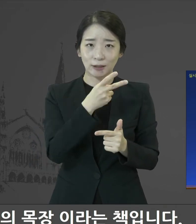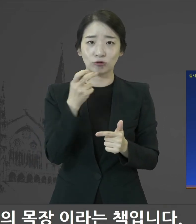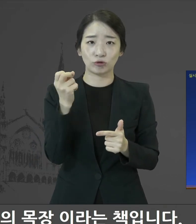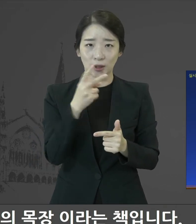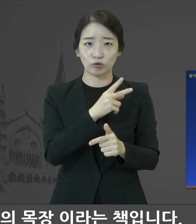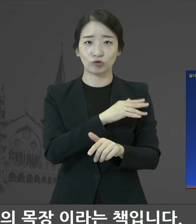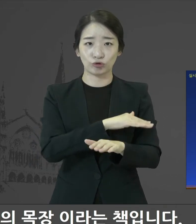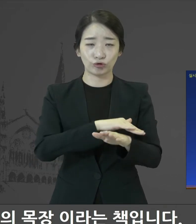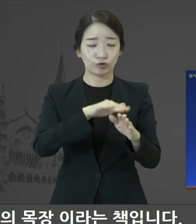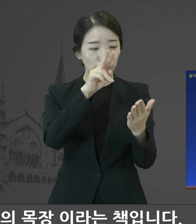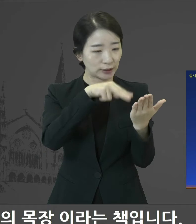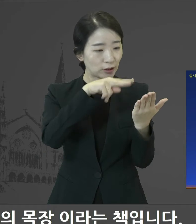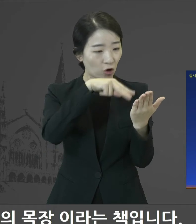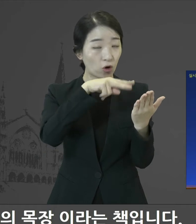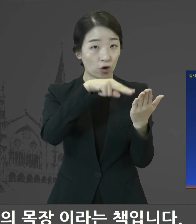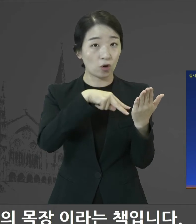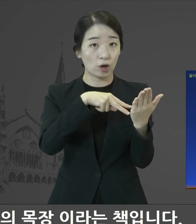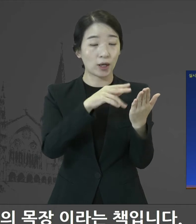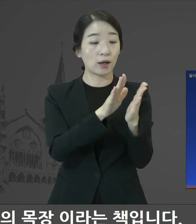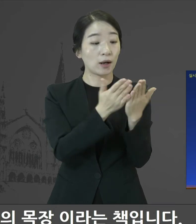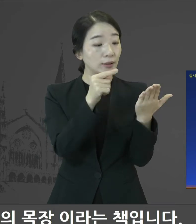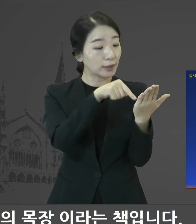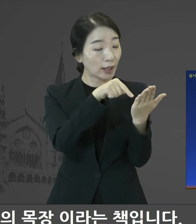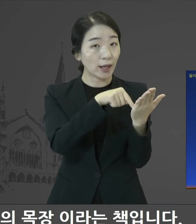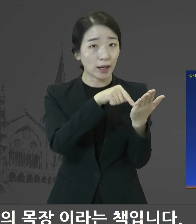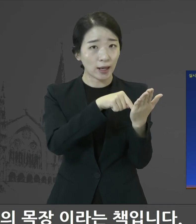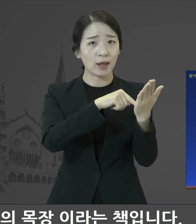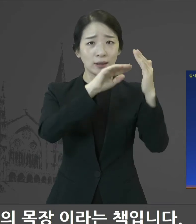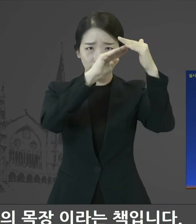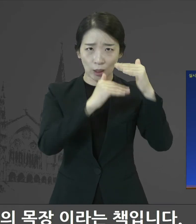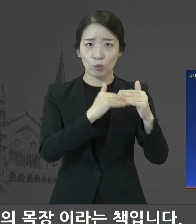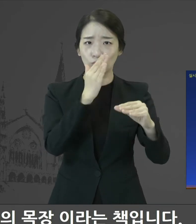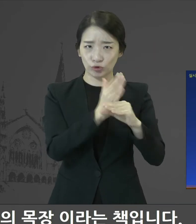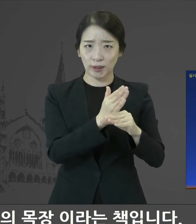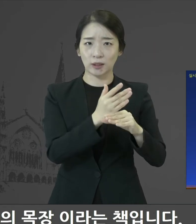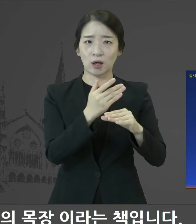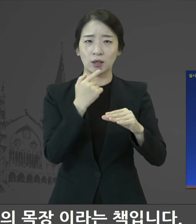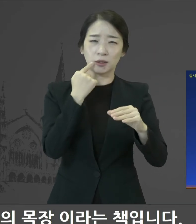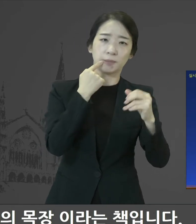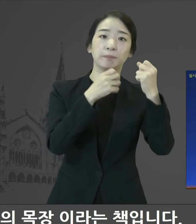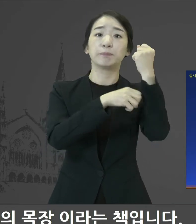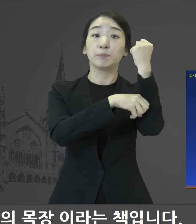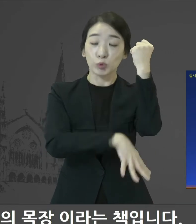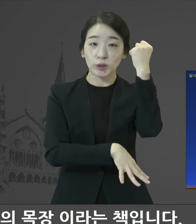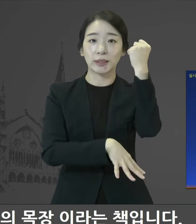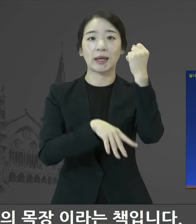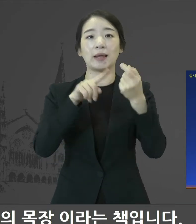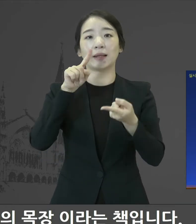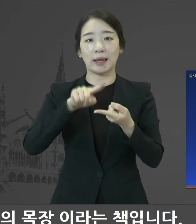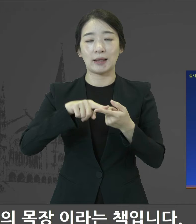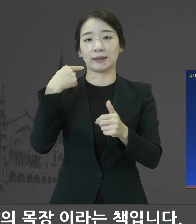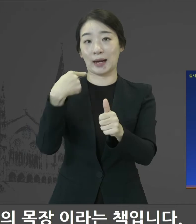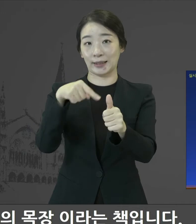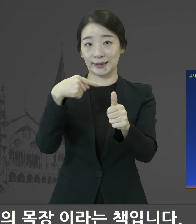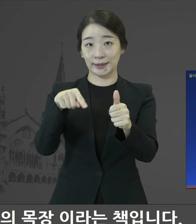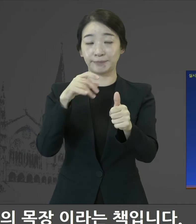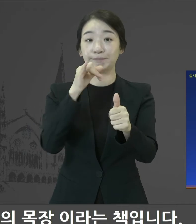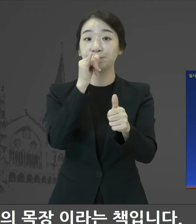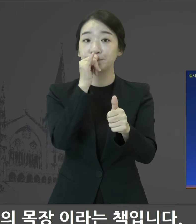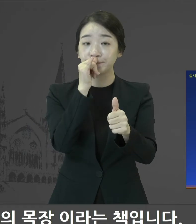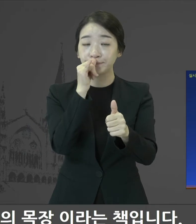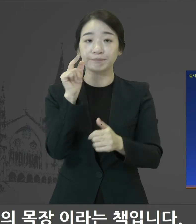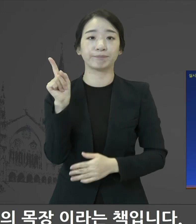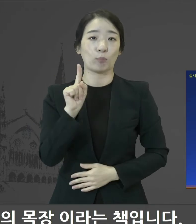거기에 쓴뿌리에 대한 우리에게 유익한 가르침이 나와 있습니다. 거기 보면 이제 어떤